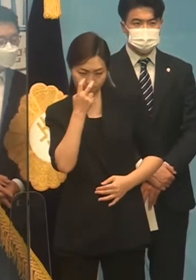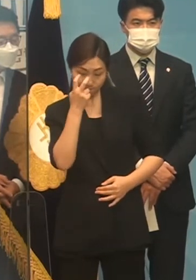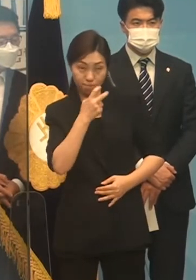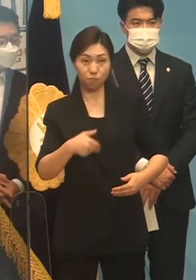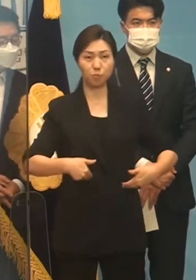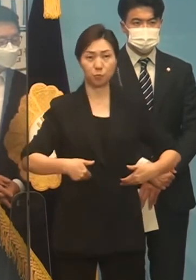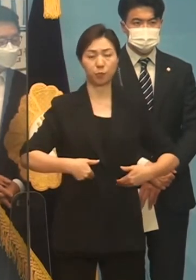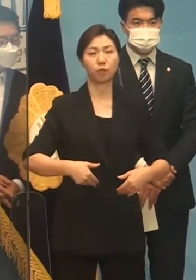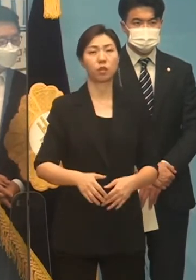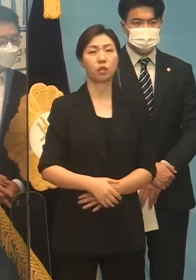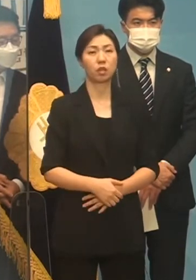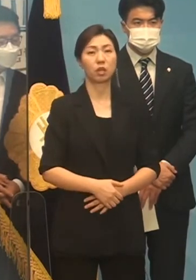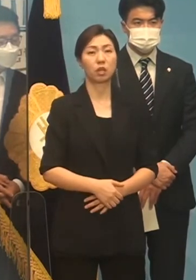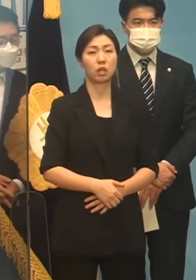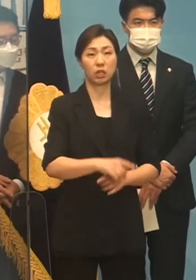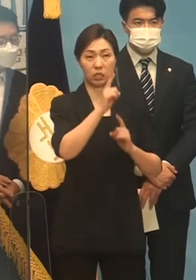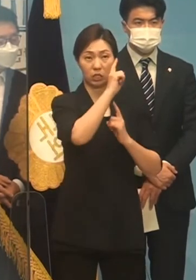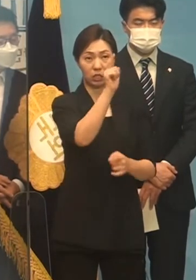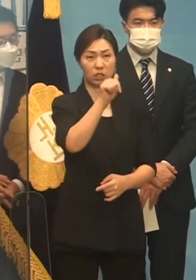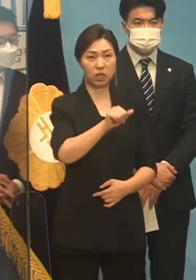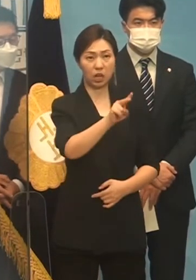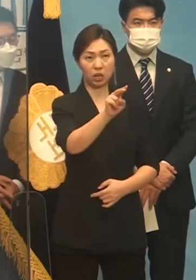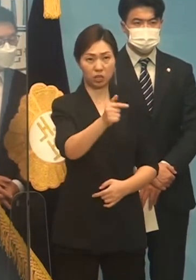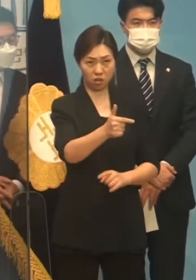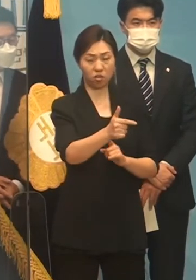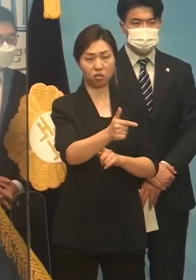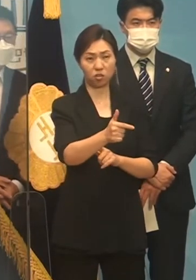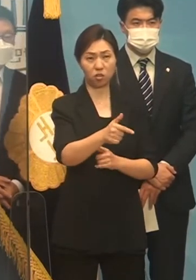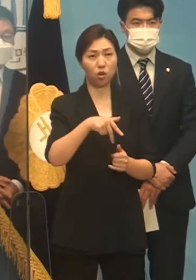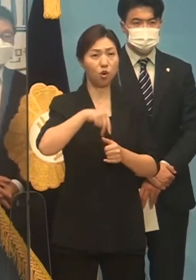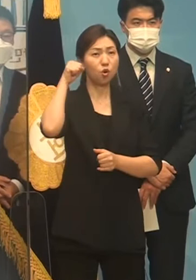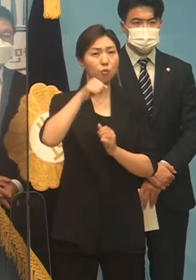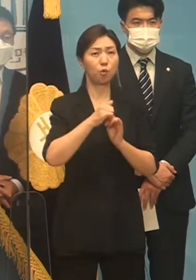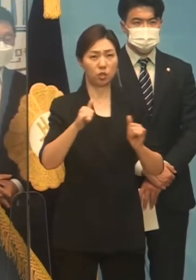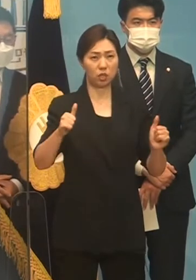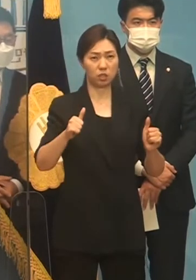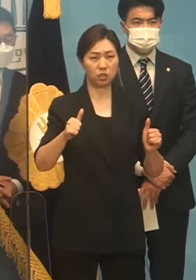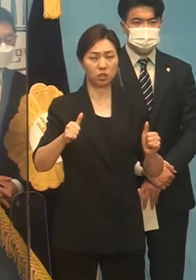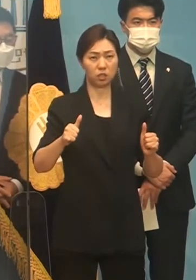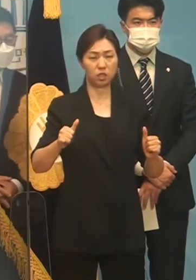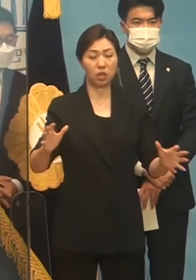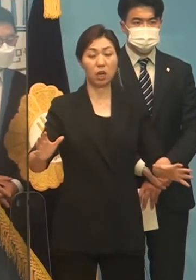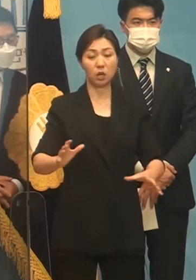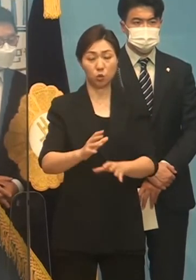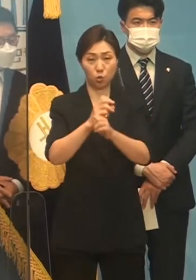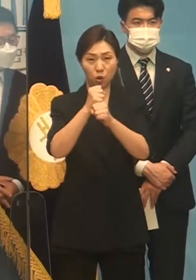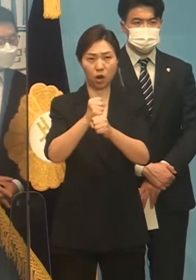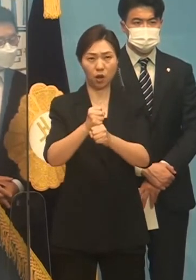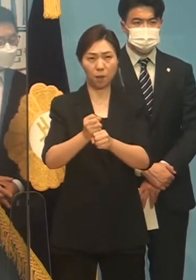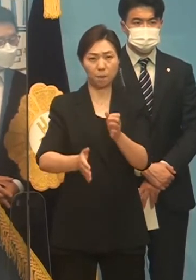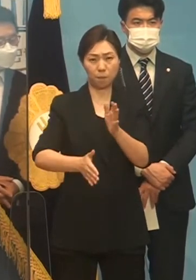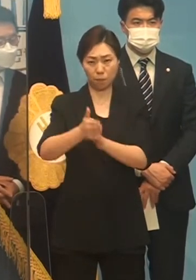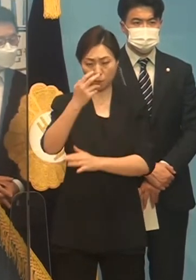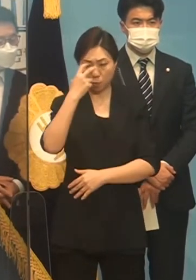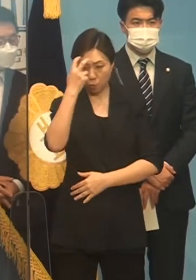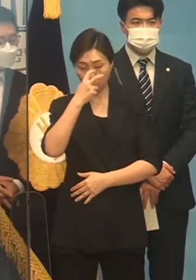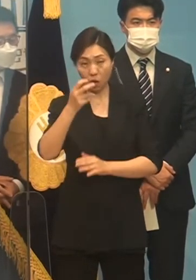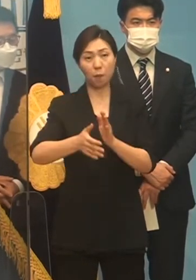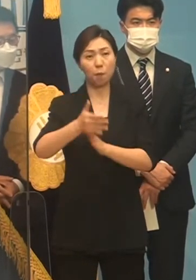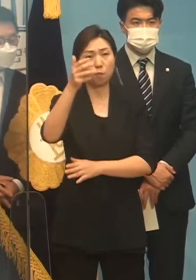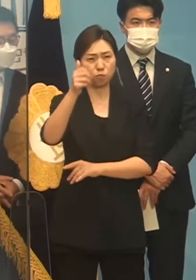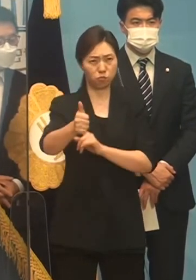통해 신속하게 수사할 것을 제안했습니다. 국민의 걱정과